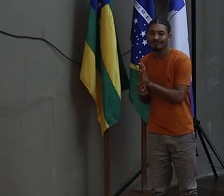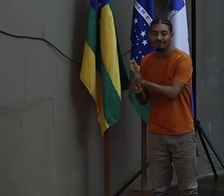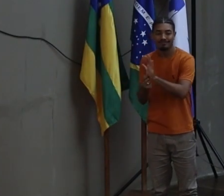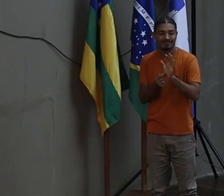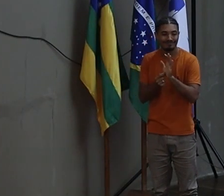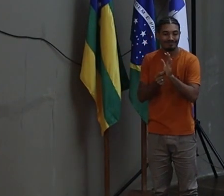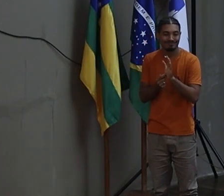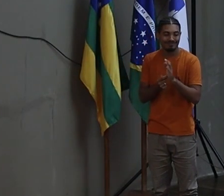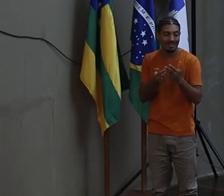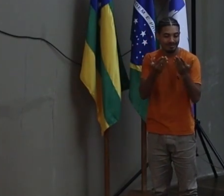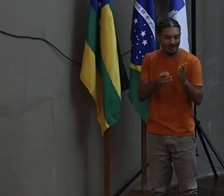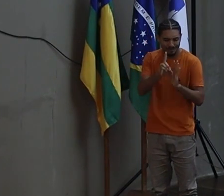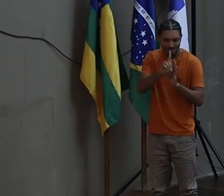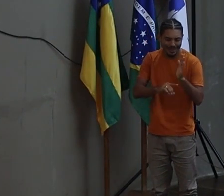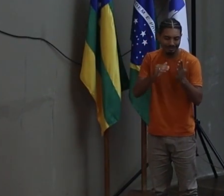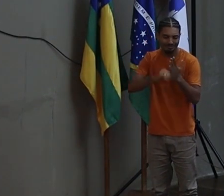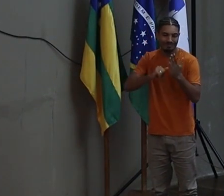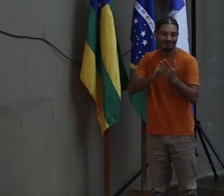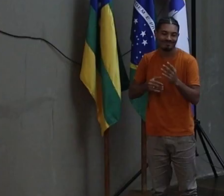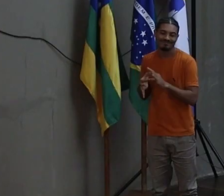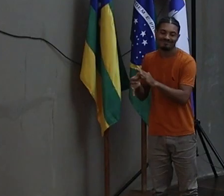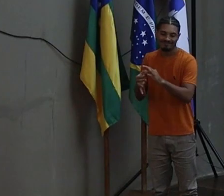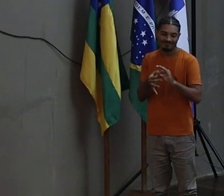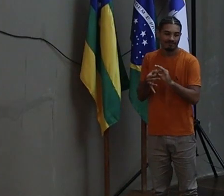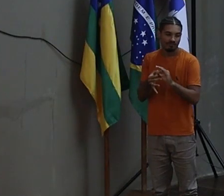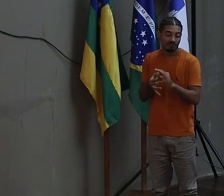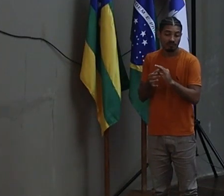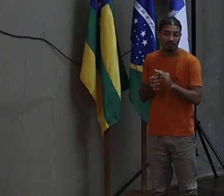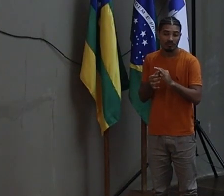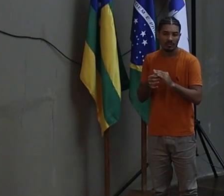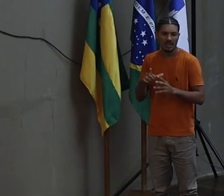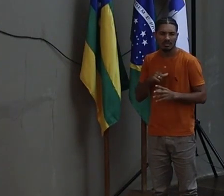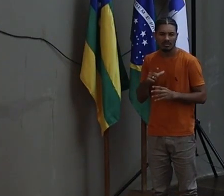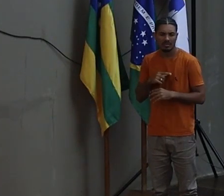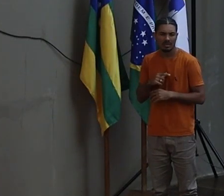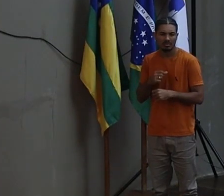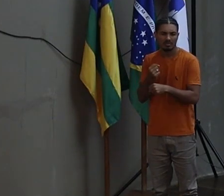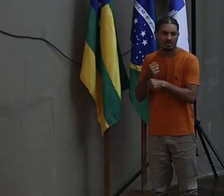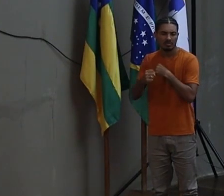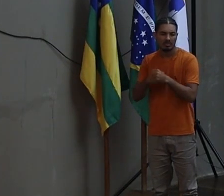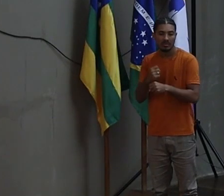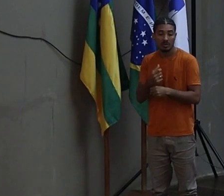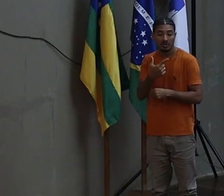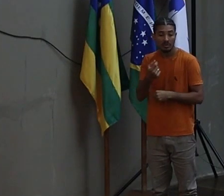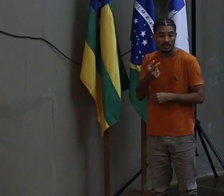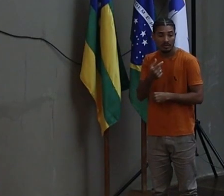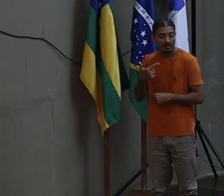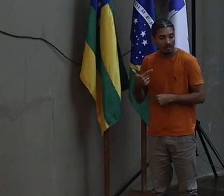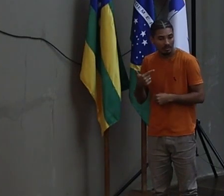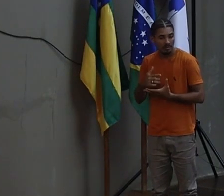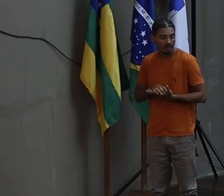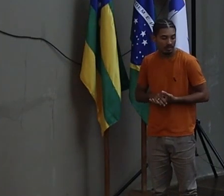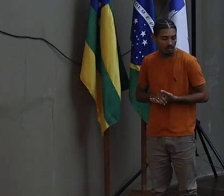de direitos que a gente já percebia naquele contexto, né? Então, nós vamos ter em 2022 esse